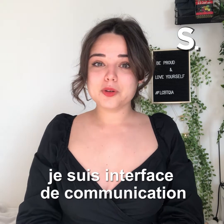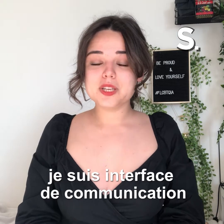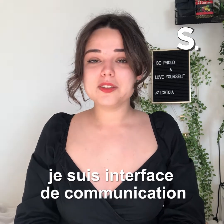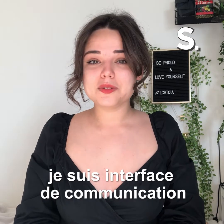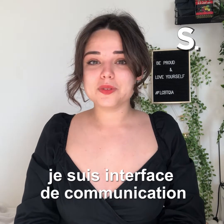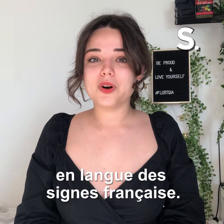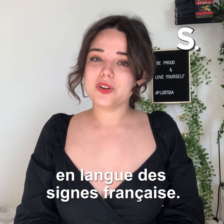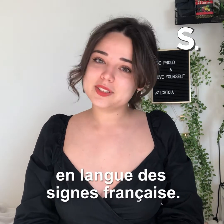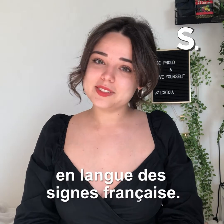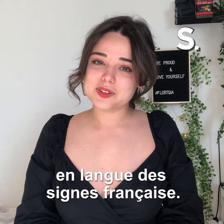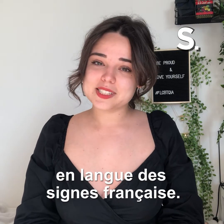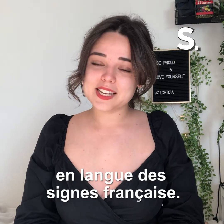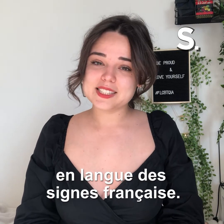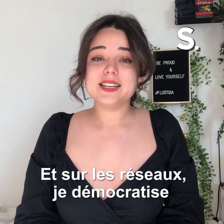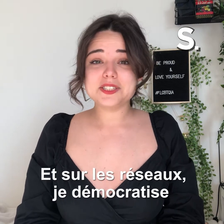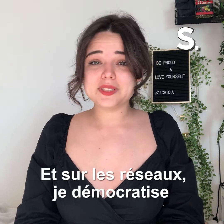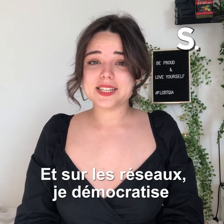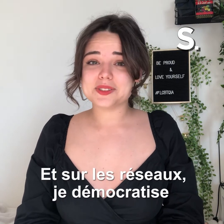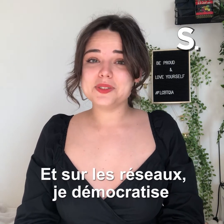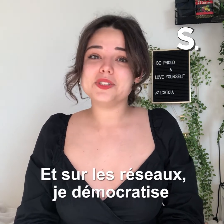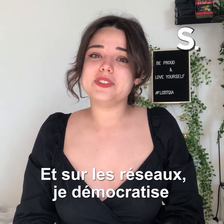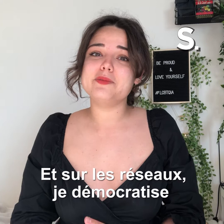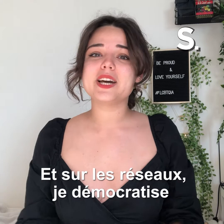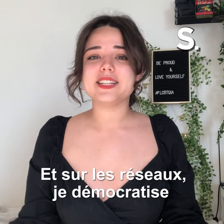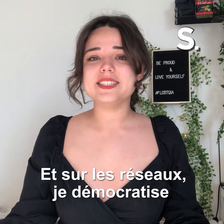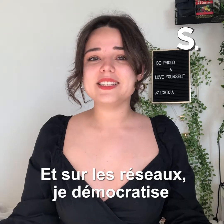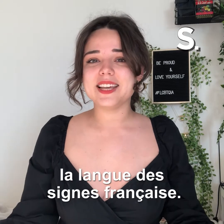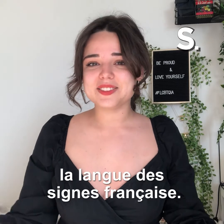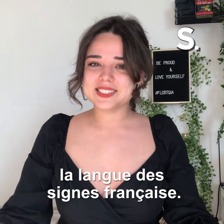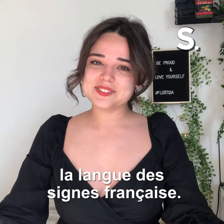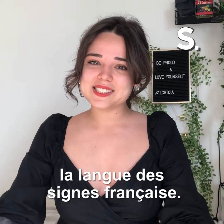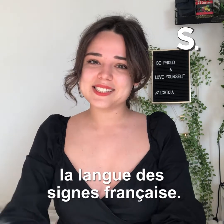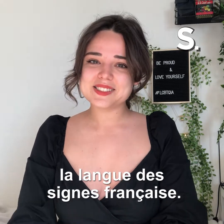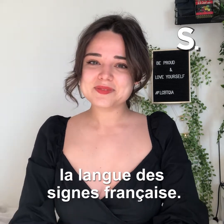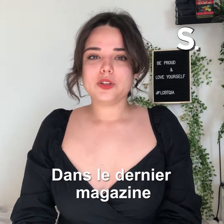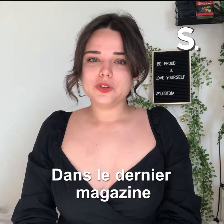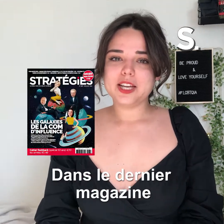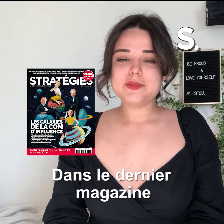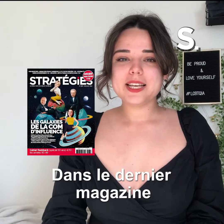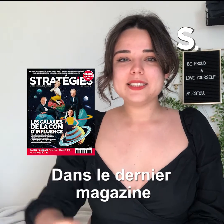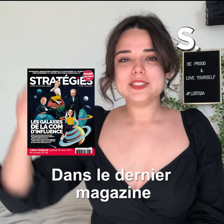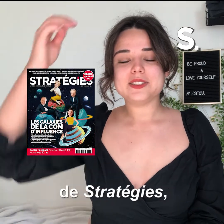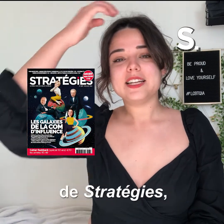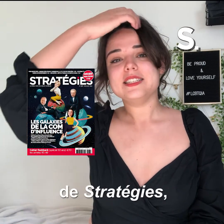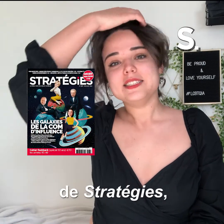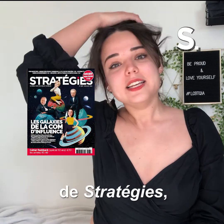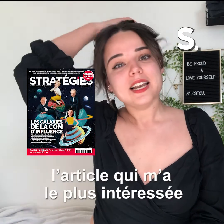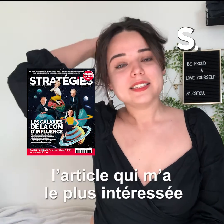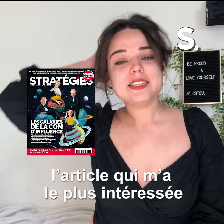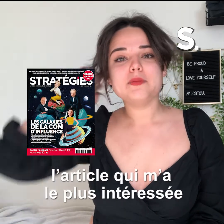communication en langue des signes française, et sur les réseaux, je démocratise la langue des signes française. Dans le dernier magazine de stratégie, l'article qui